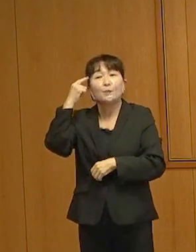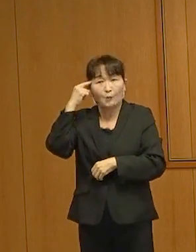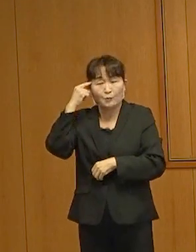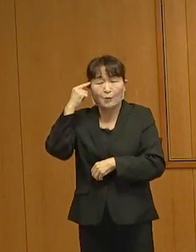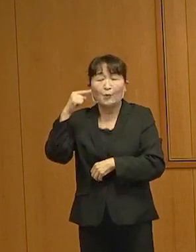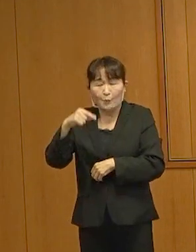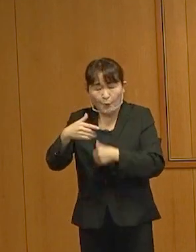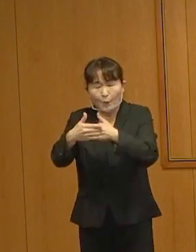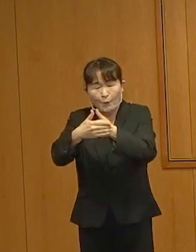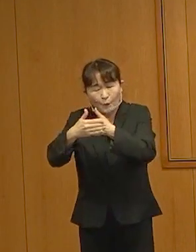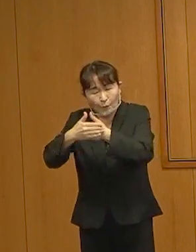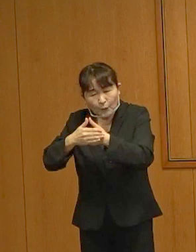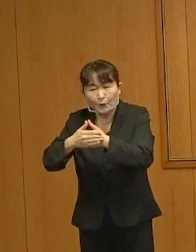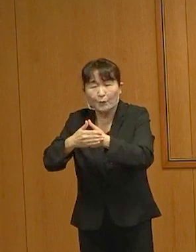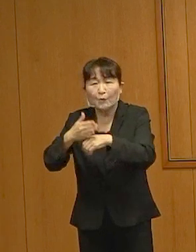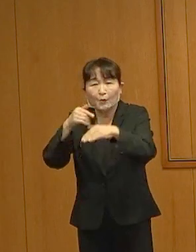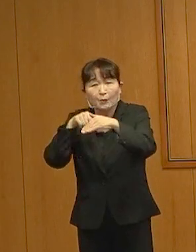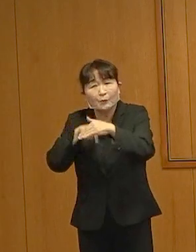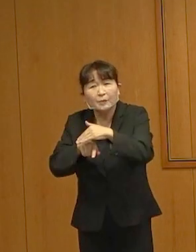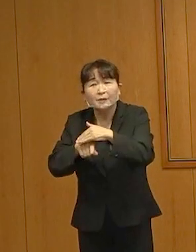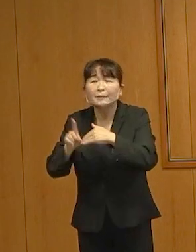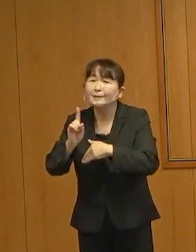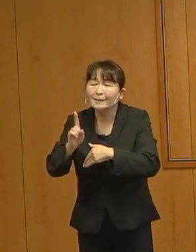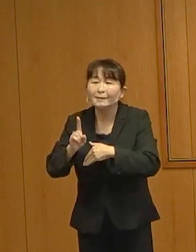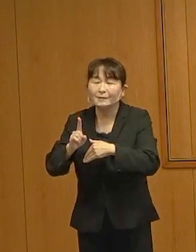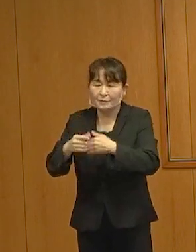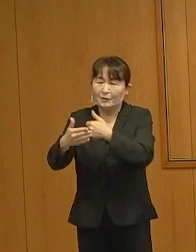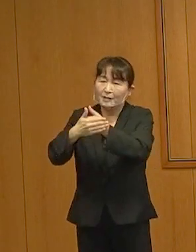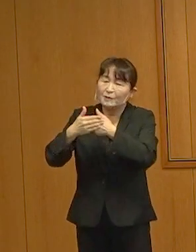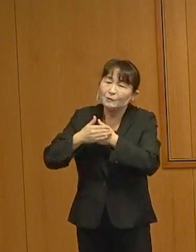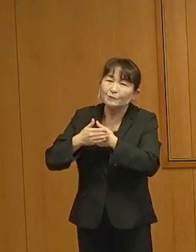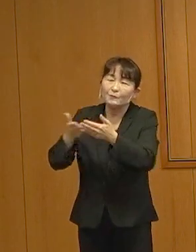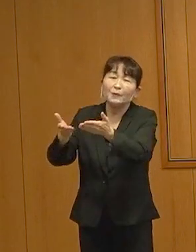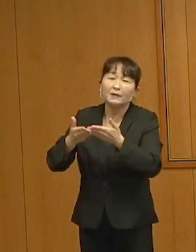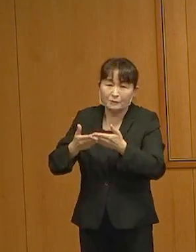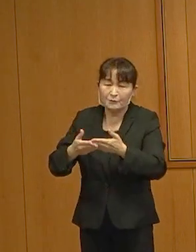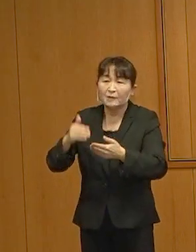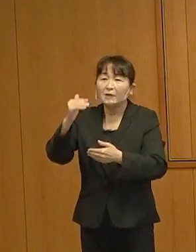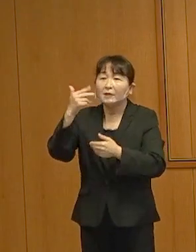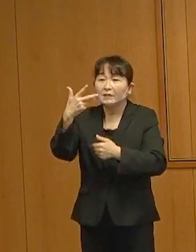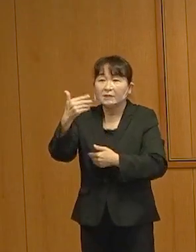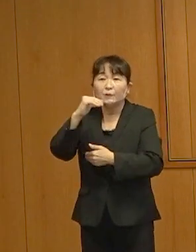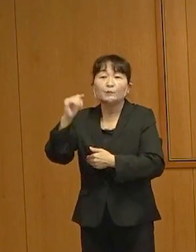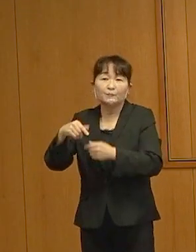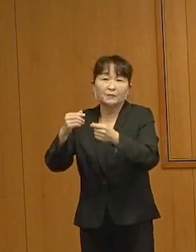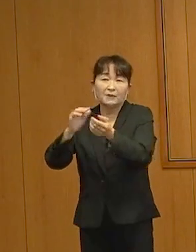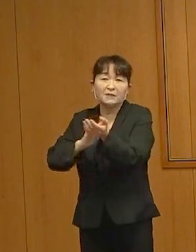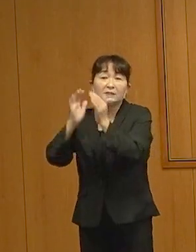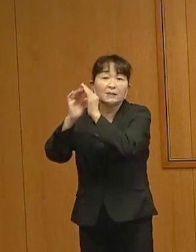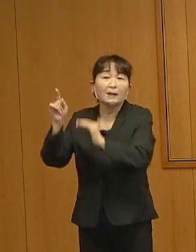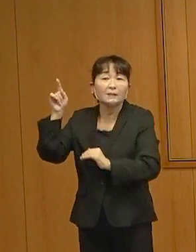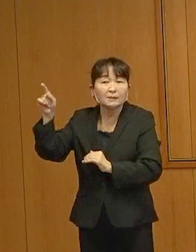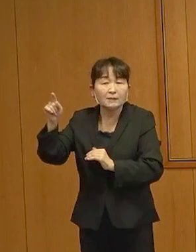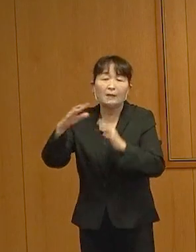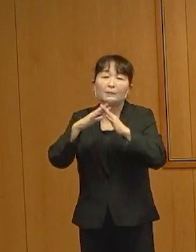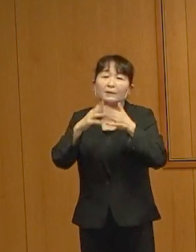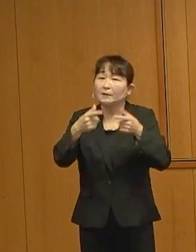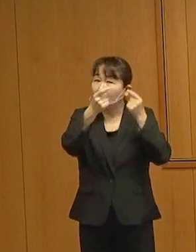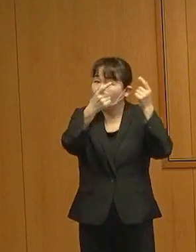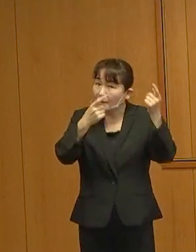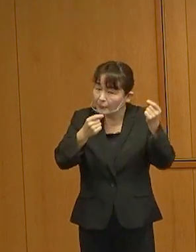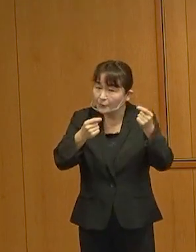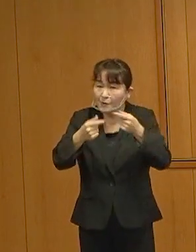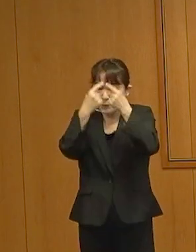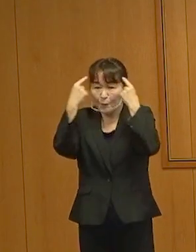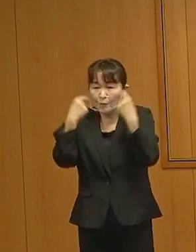ひとえに接種にご協力をいただいております宮崎市郡医師会あるいは宮崎大学各医療機